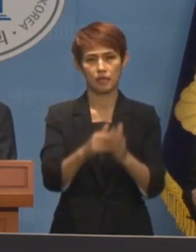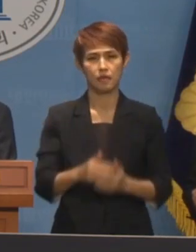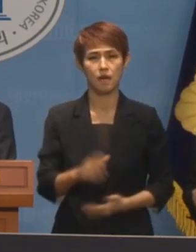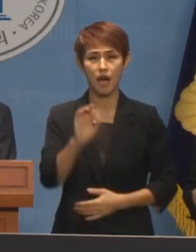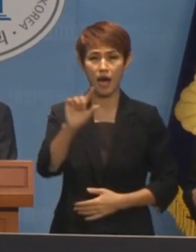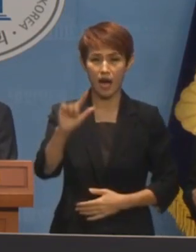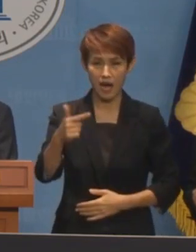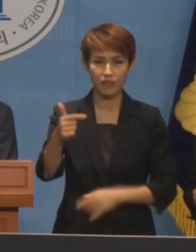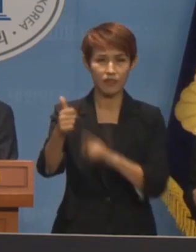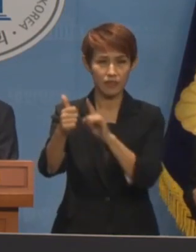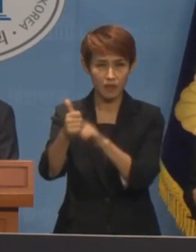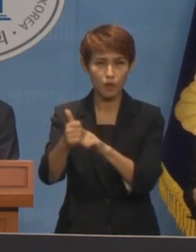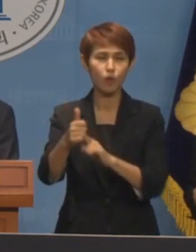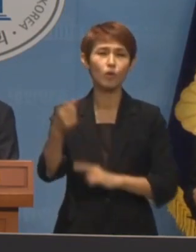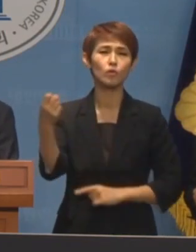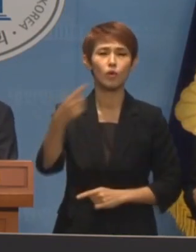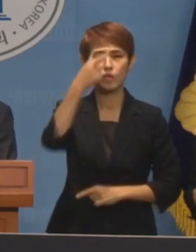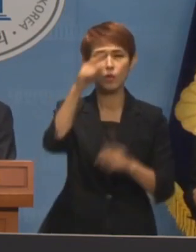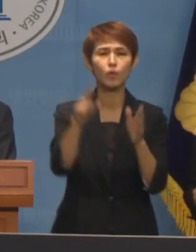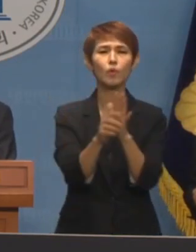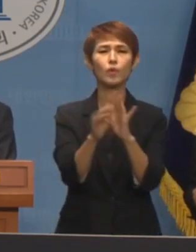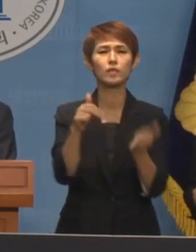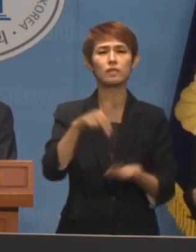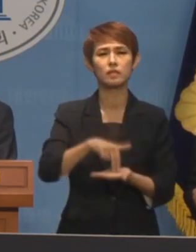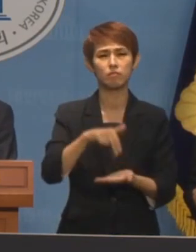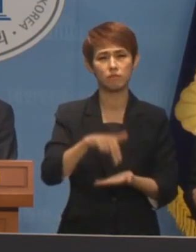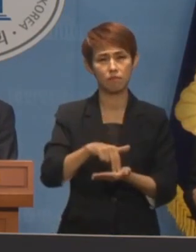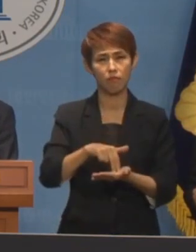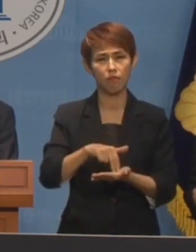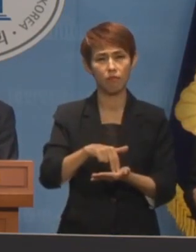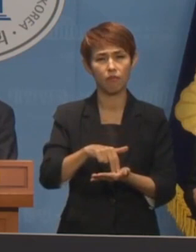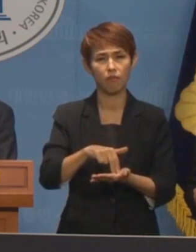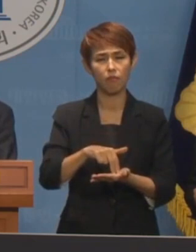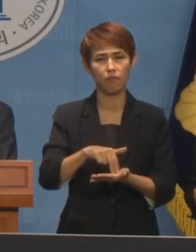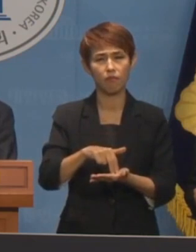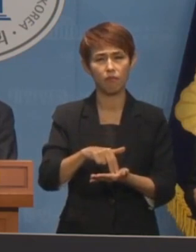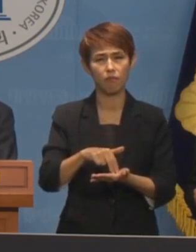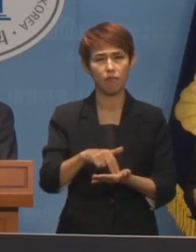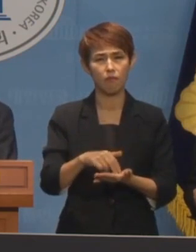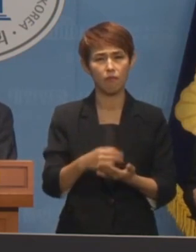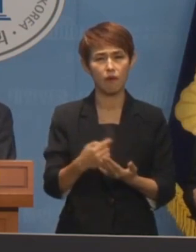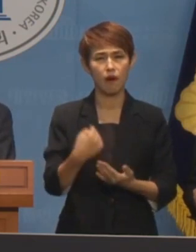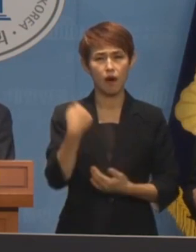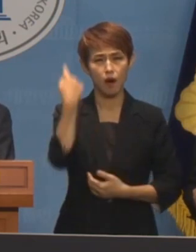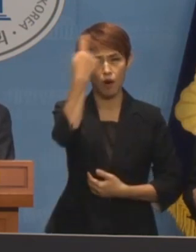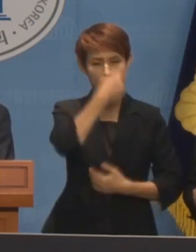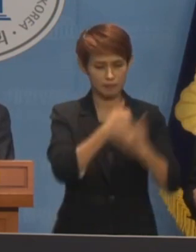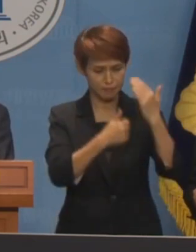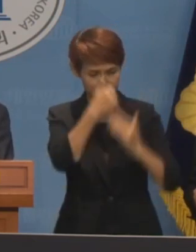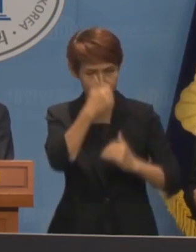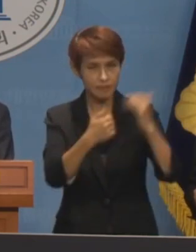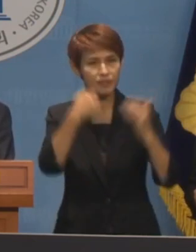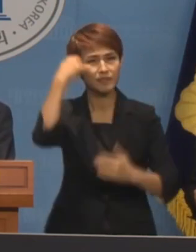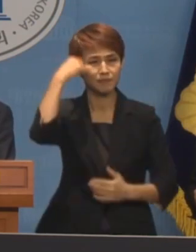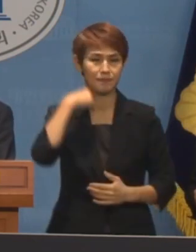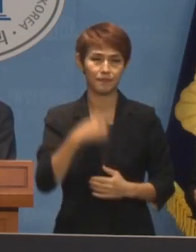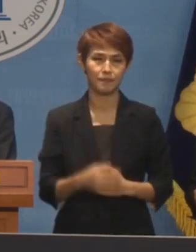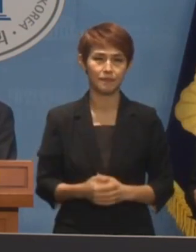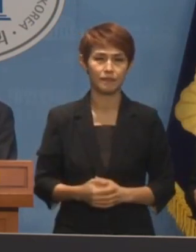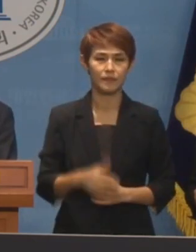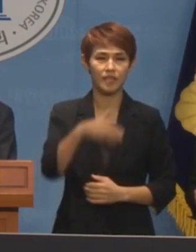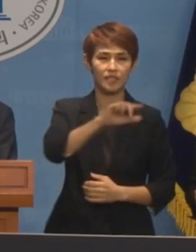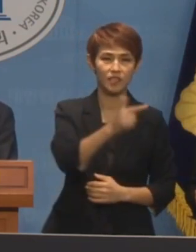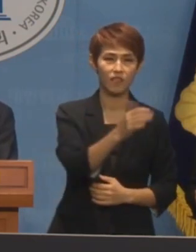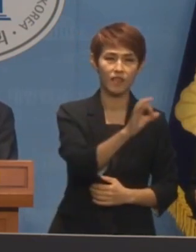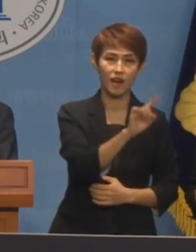후보자는 물론 1천만 기독교인들에게 함께 모욕당한 느낌이다. 문제의 발언자 천하람